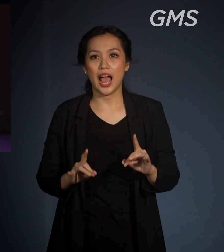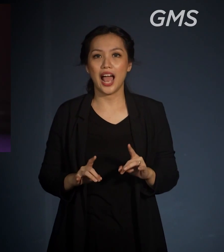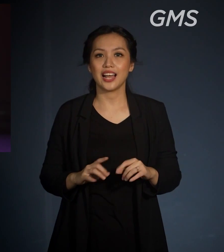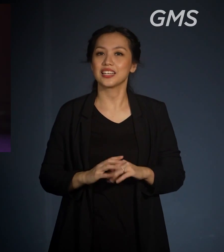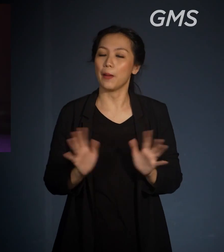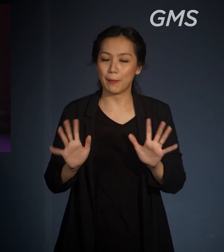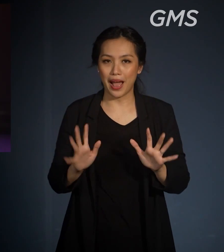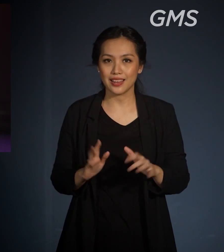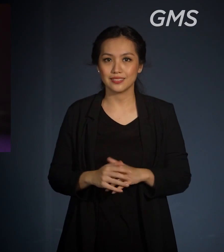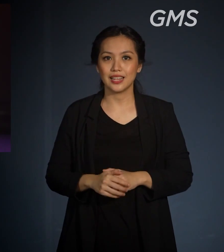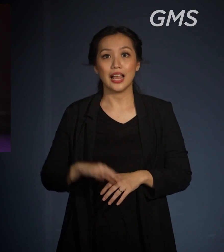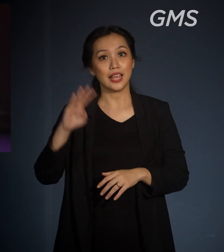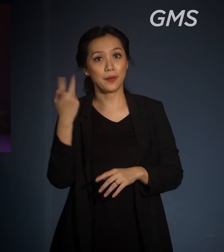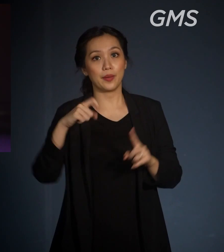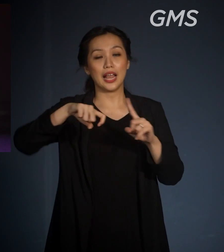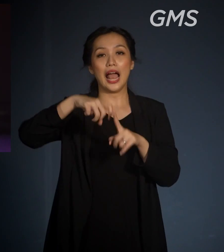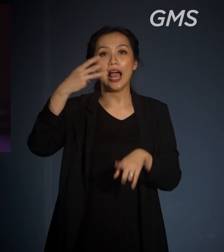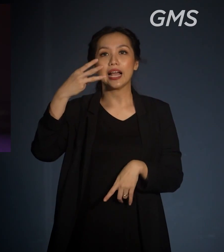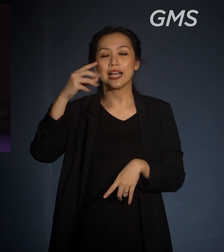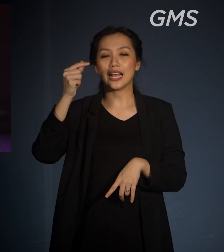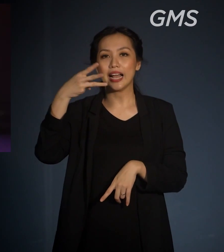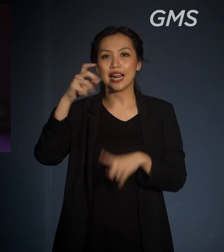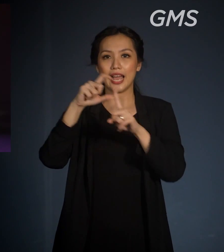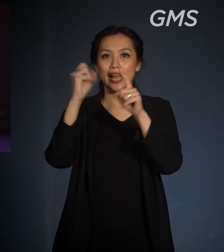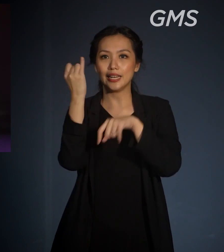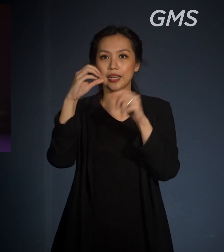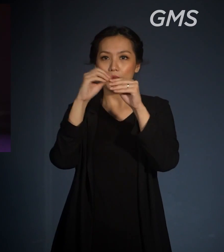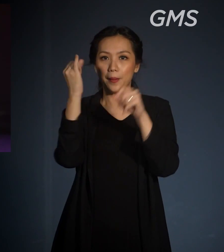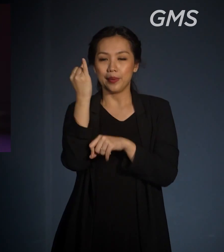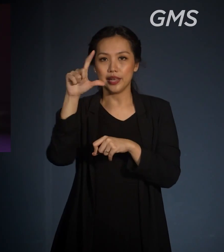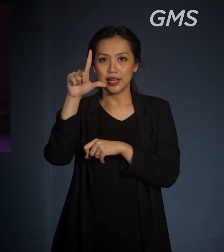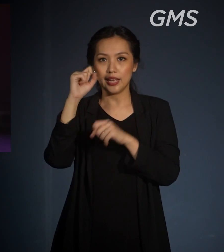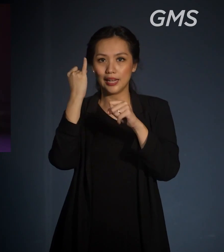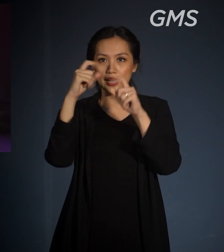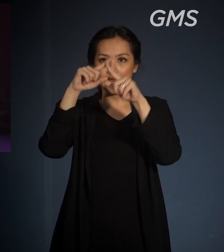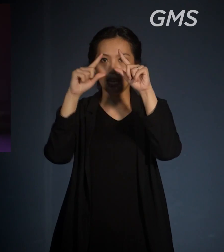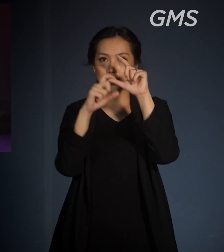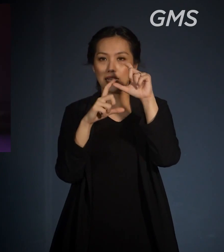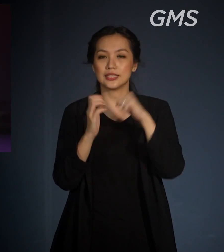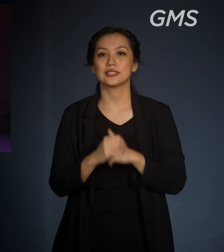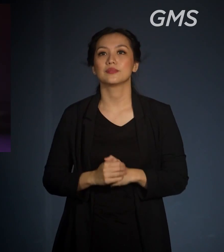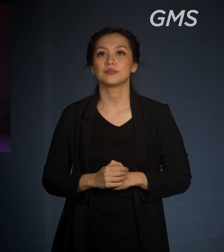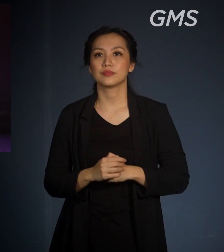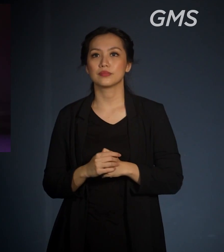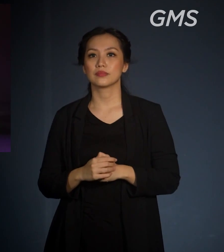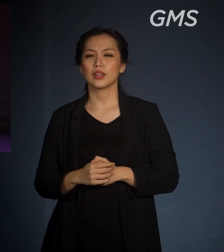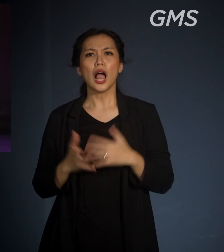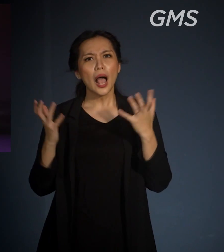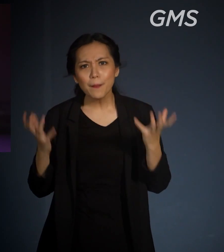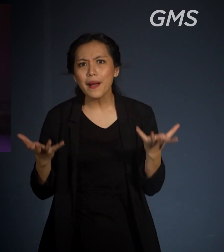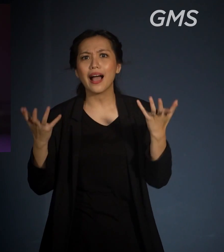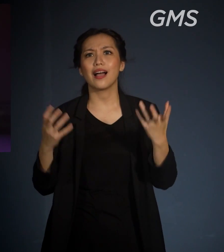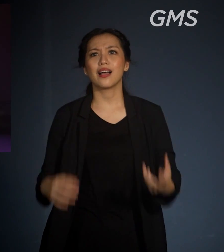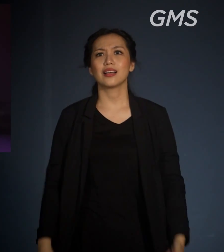adalah credibility. Apa maksudnya? Tuhan ingin Anda punya kredibilitas melalui pekerjaan